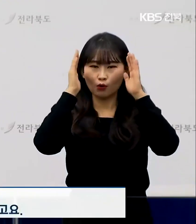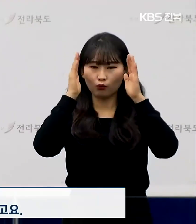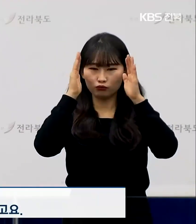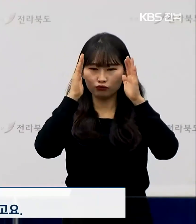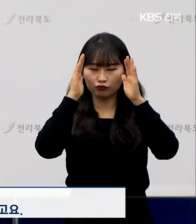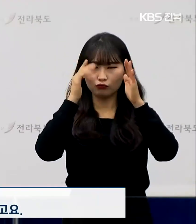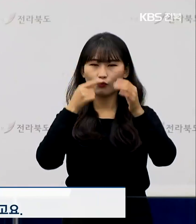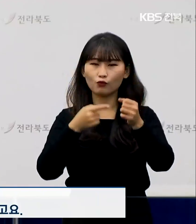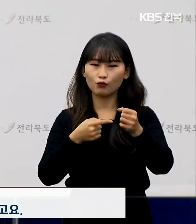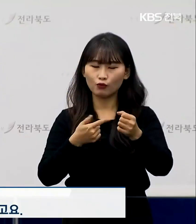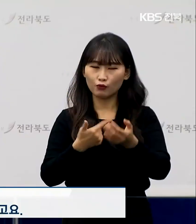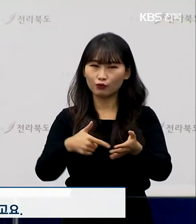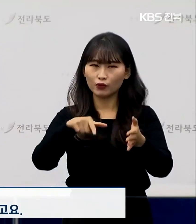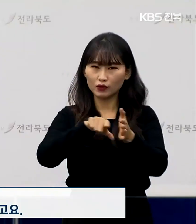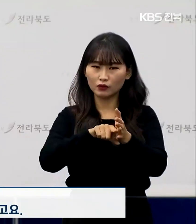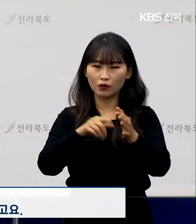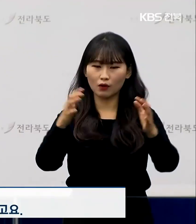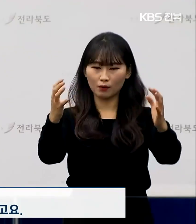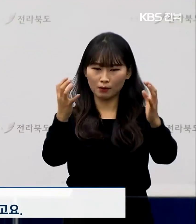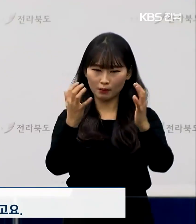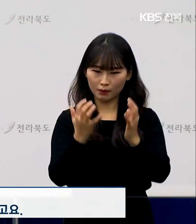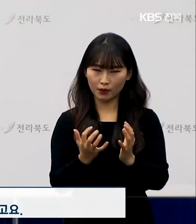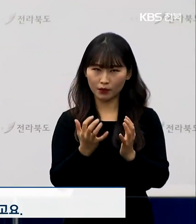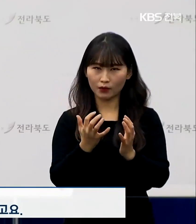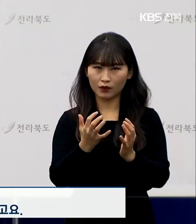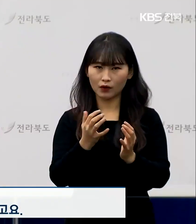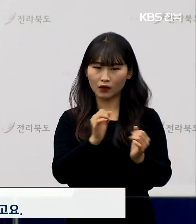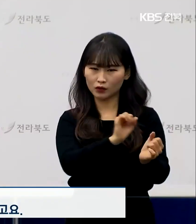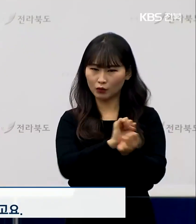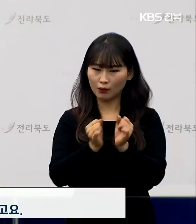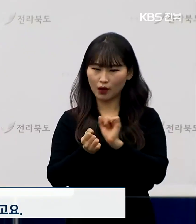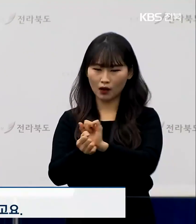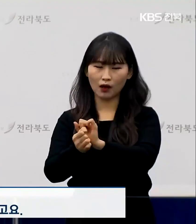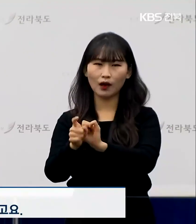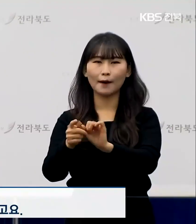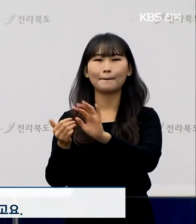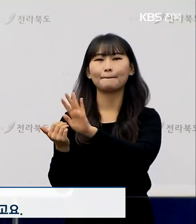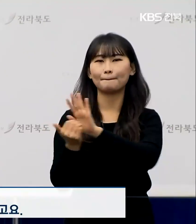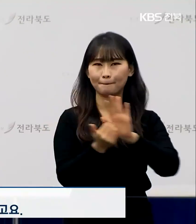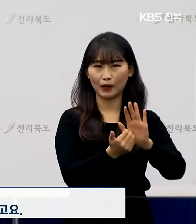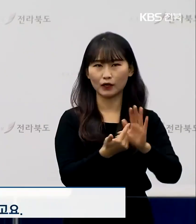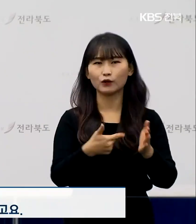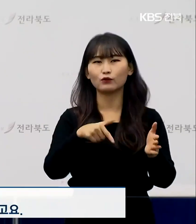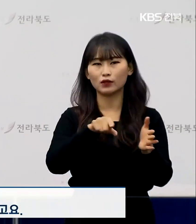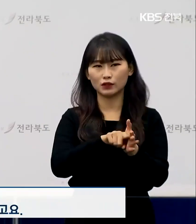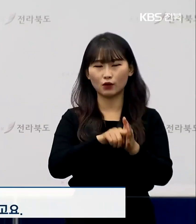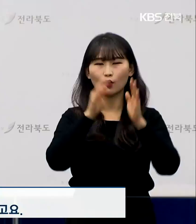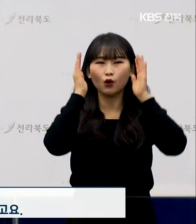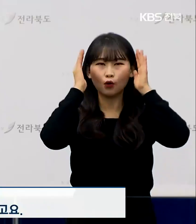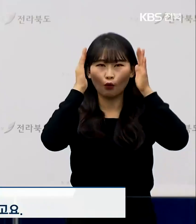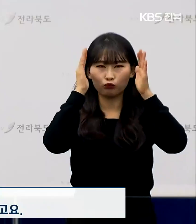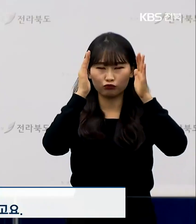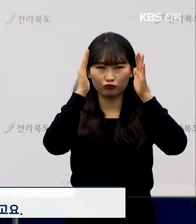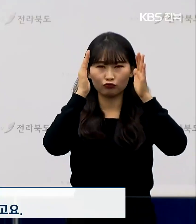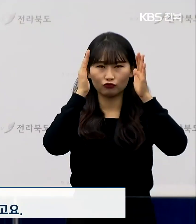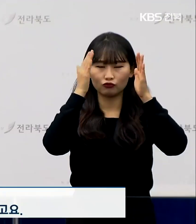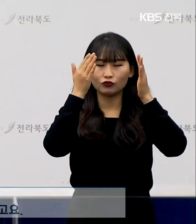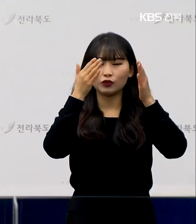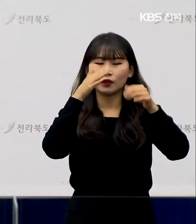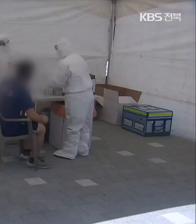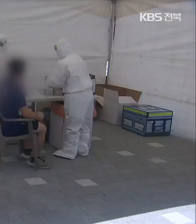확산들이 우려가 되기 때문에 그 수업 방식에 대해서 전환이 있다는 말씀을 드리고요.